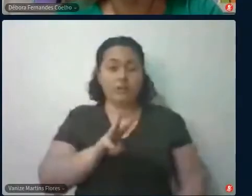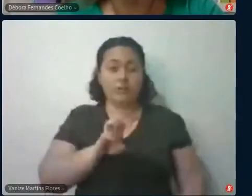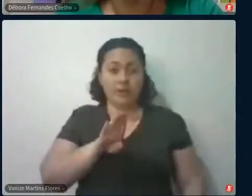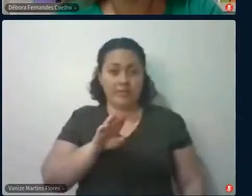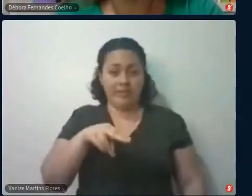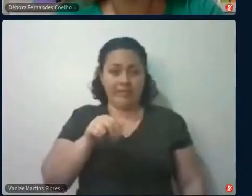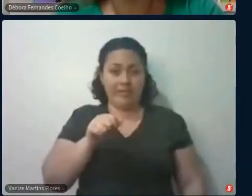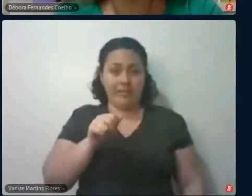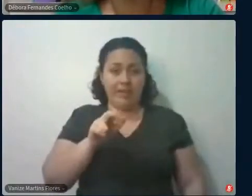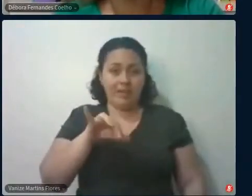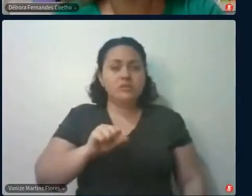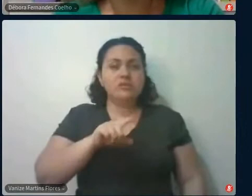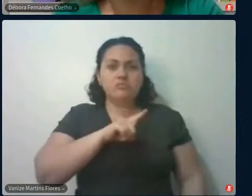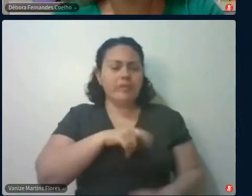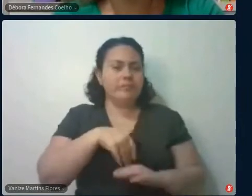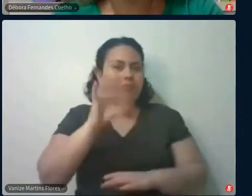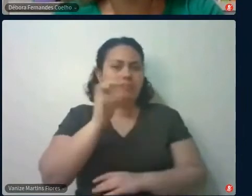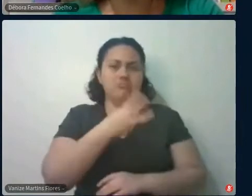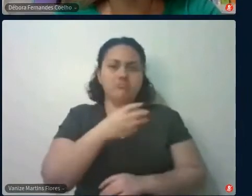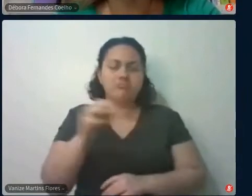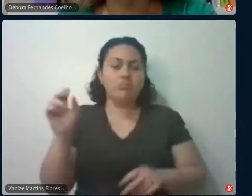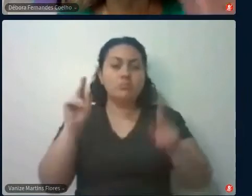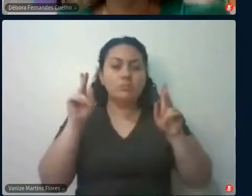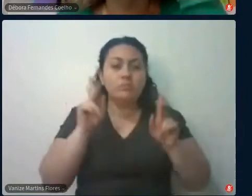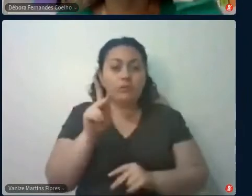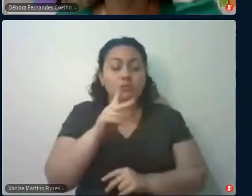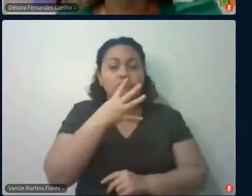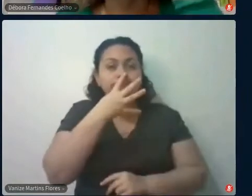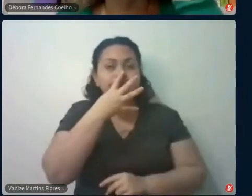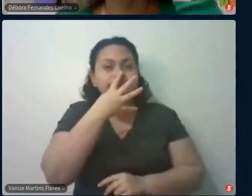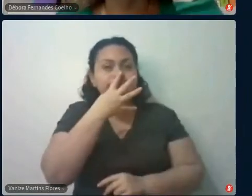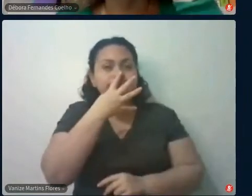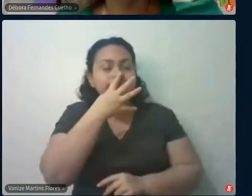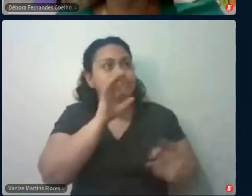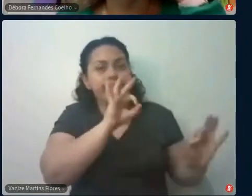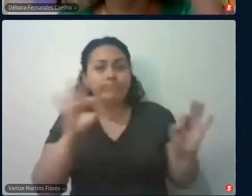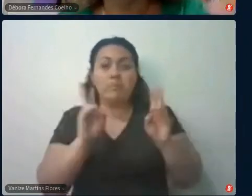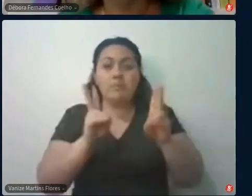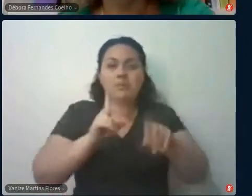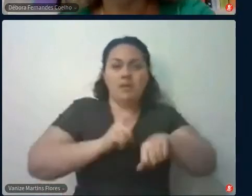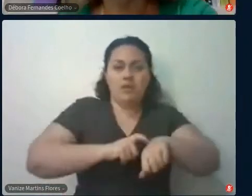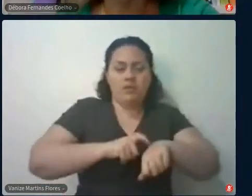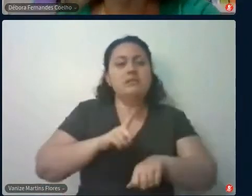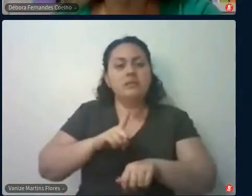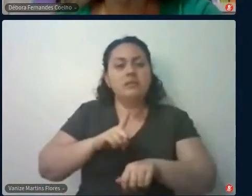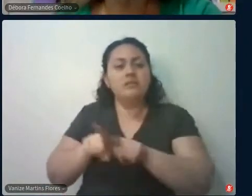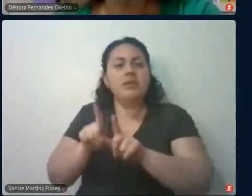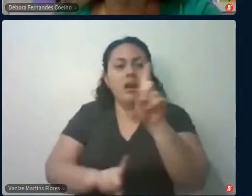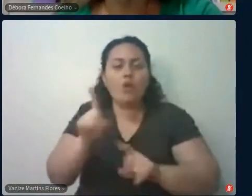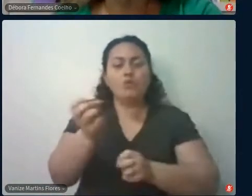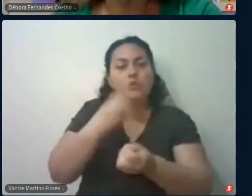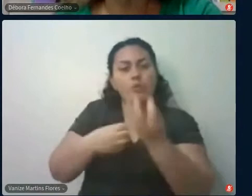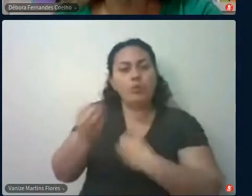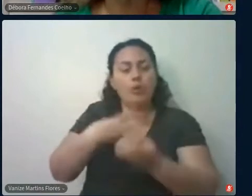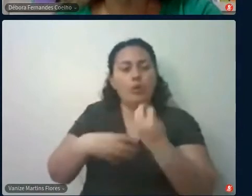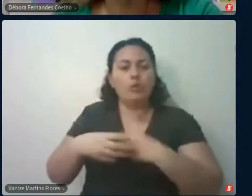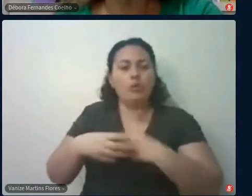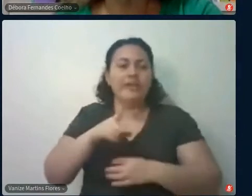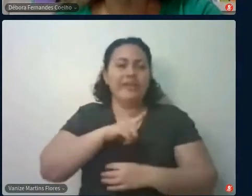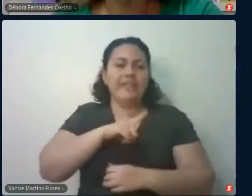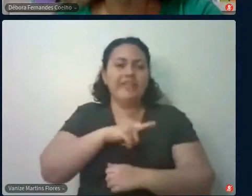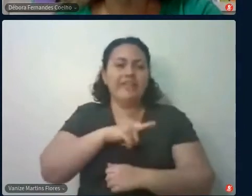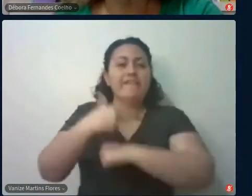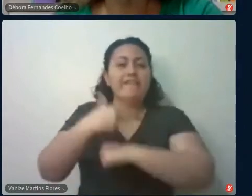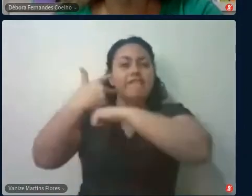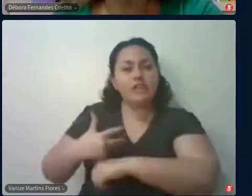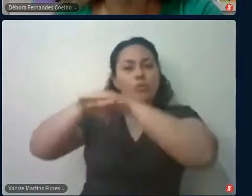conectados, assistindo no momento, além daqueles que têm dado um feedback para a gente, dizendo que estão assistindo os vídeos que ficaram lá gravados